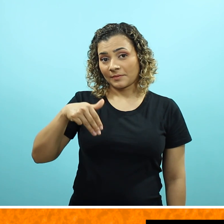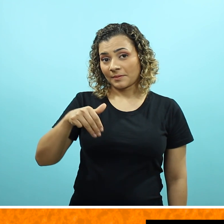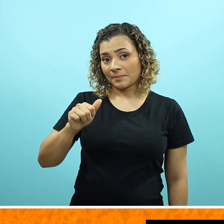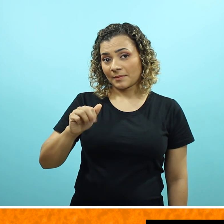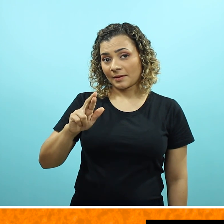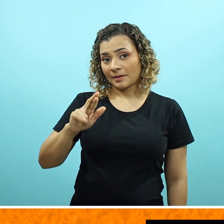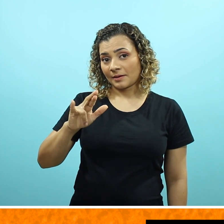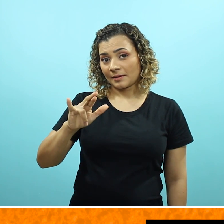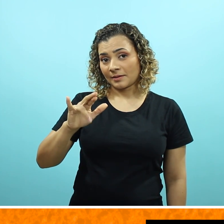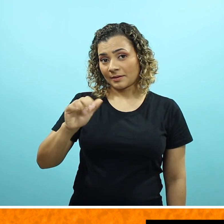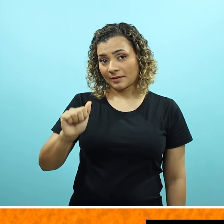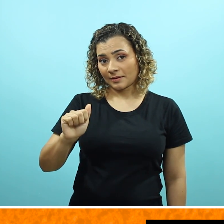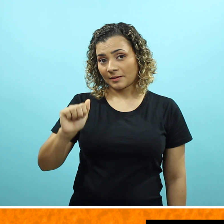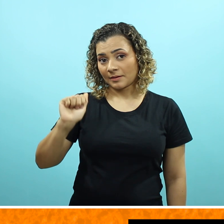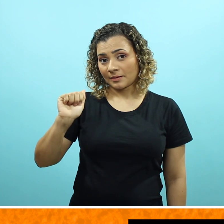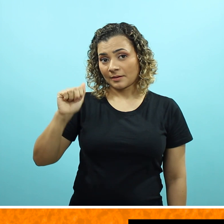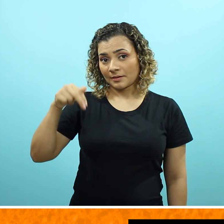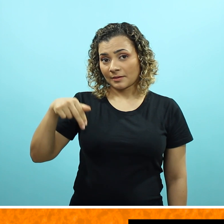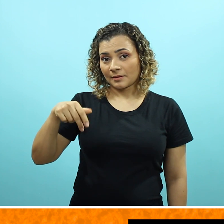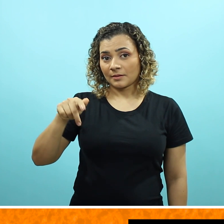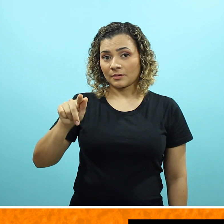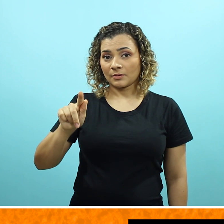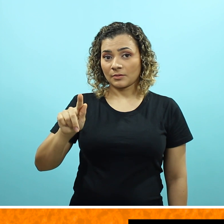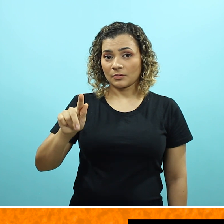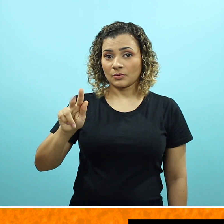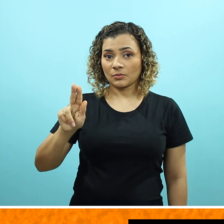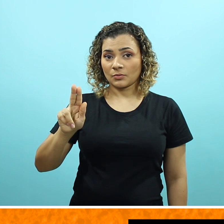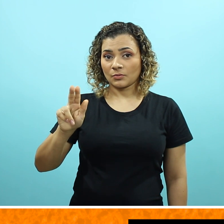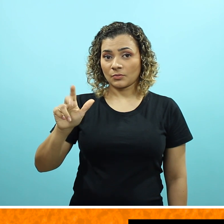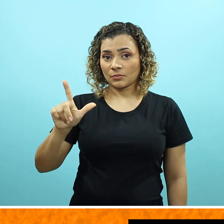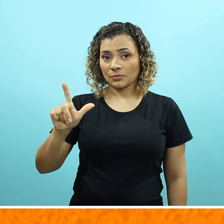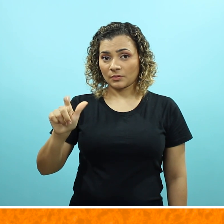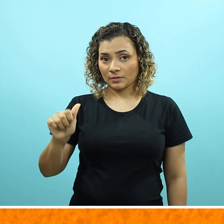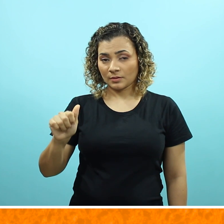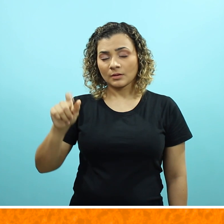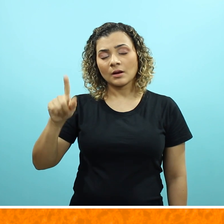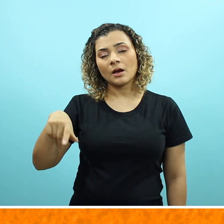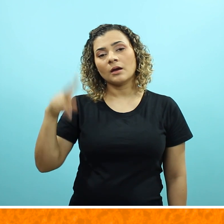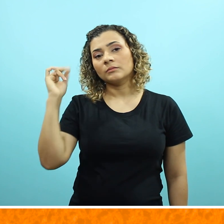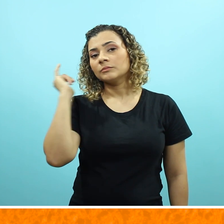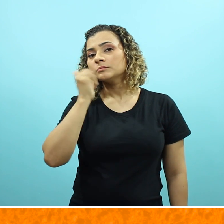Esta versão foi escrita por Jorge Renan de la Torre.